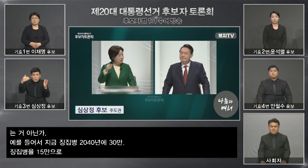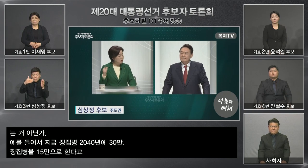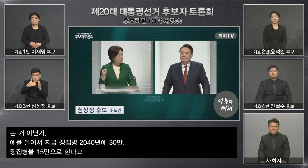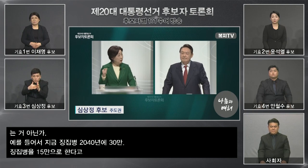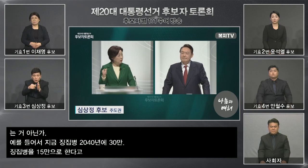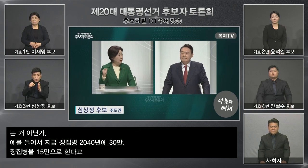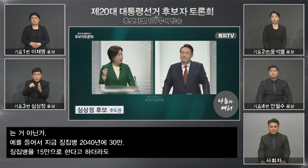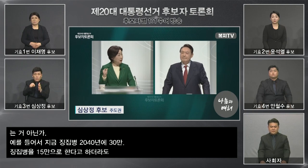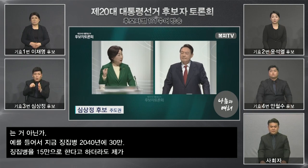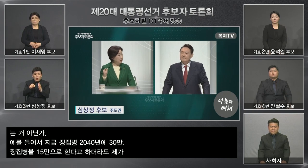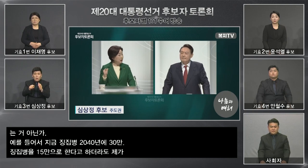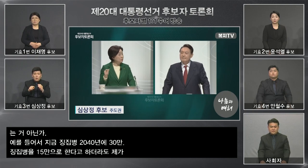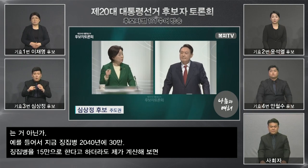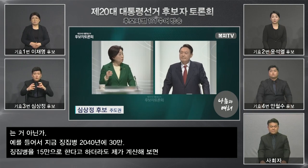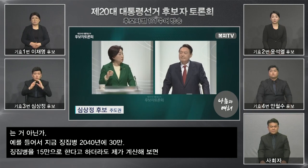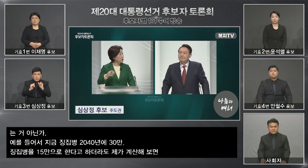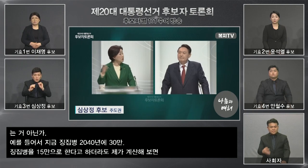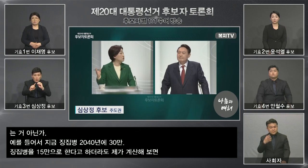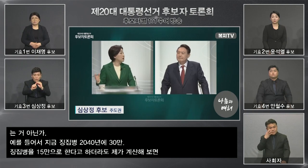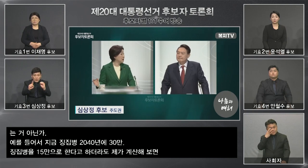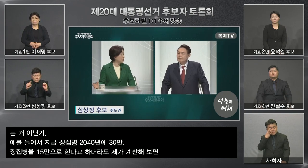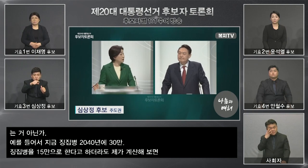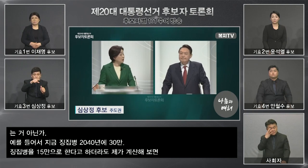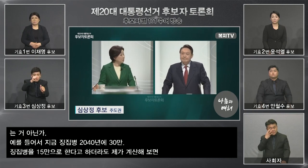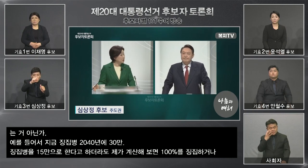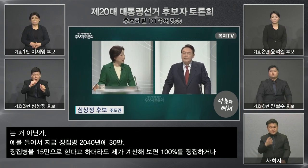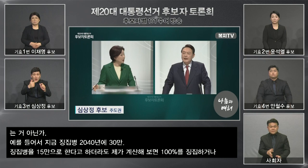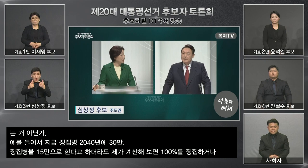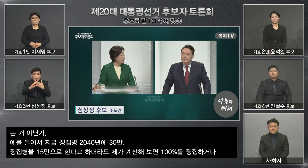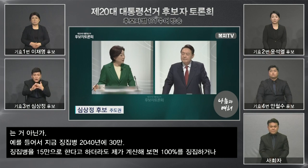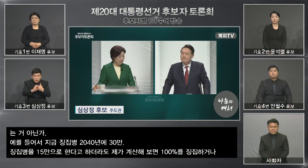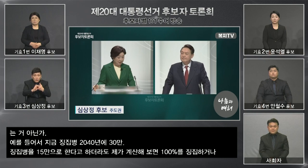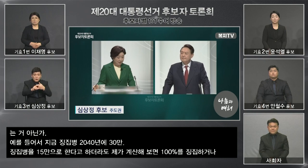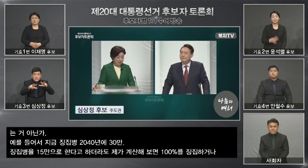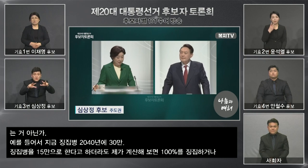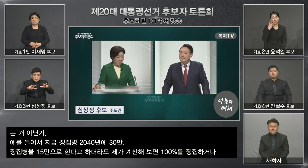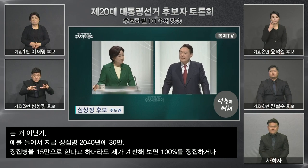%를 징집하거나 아니면 복무기간을 연장해야 될 상황입니다.